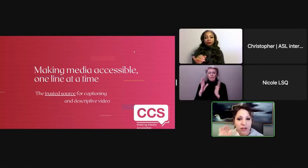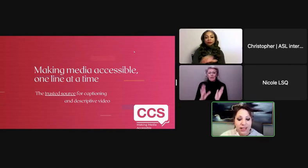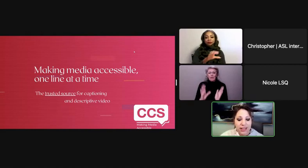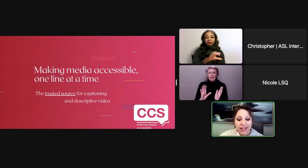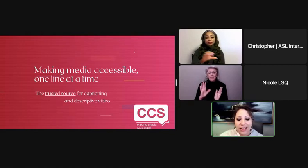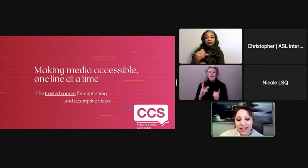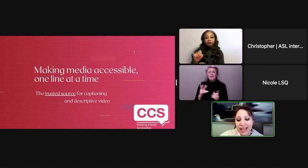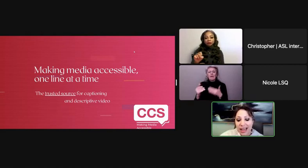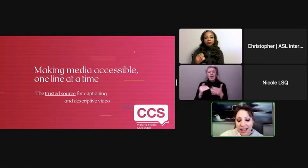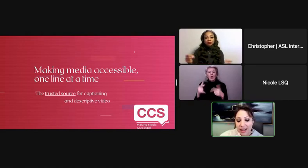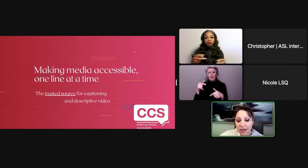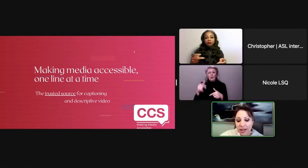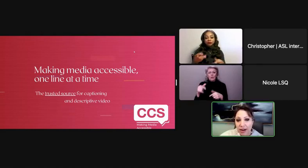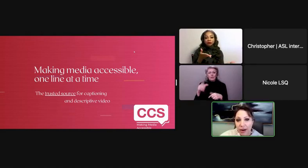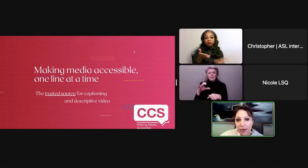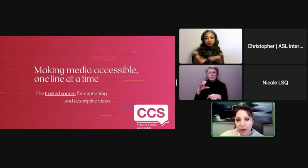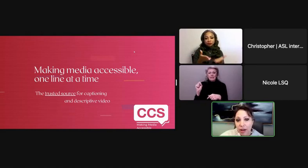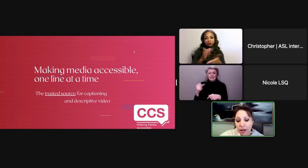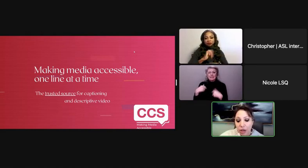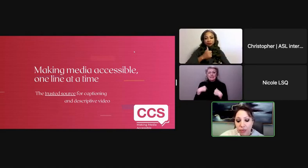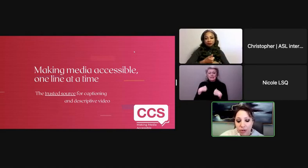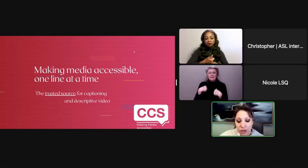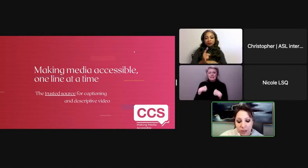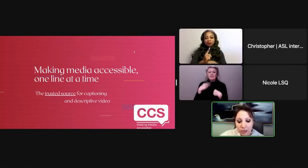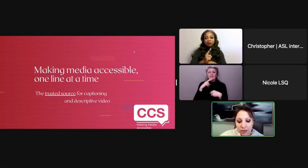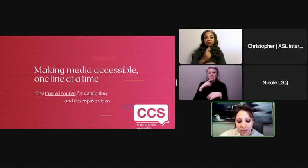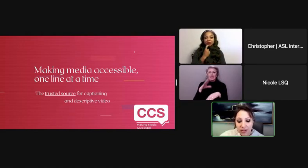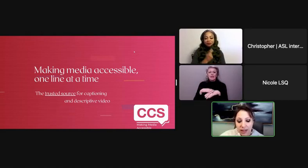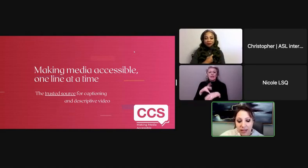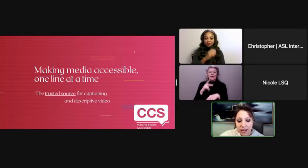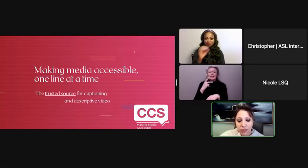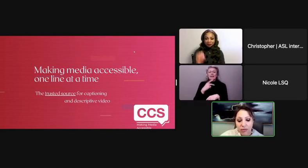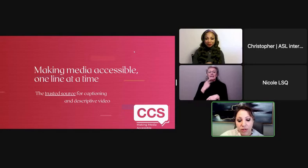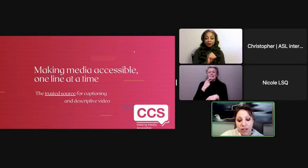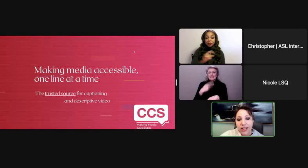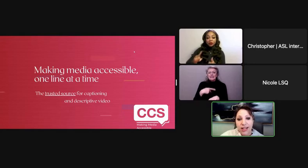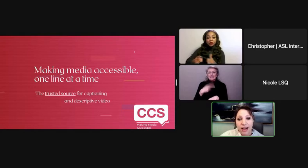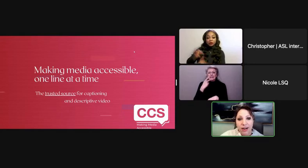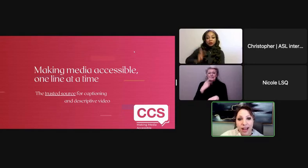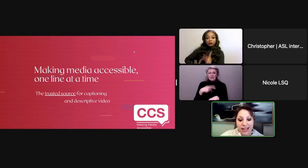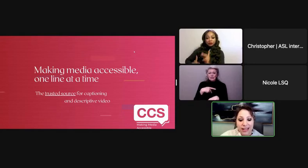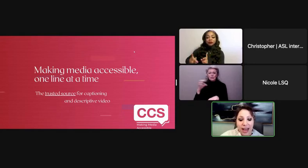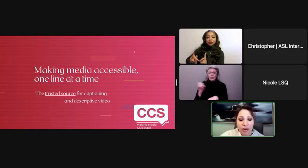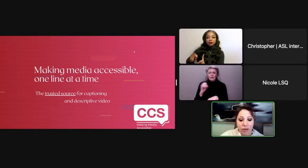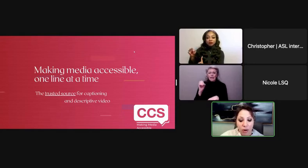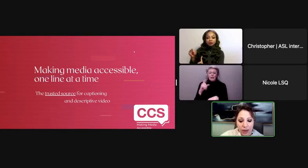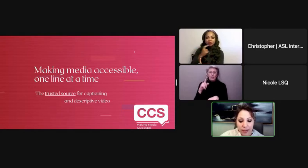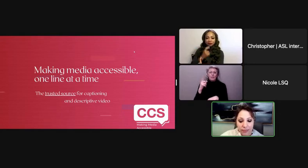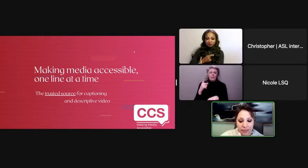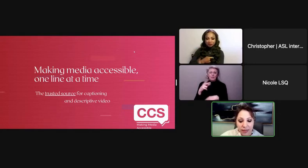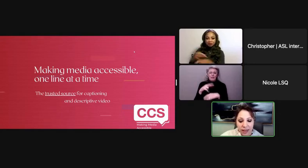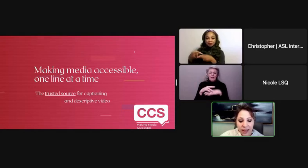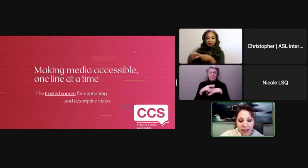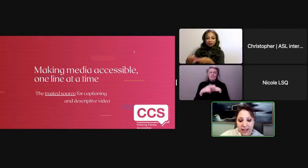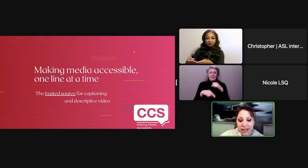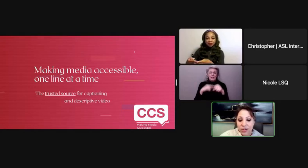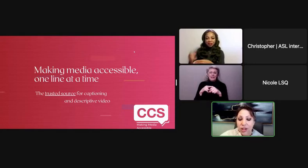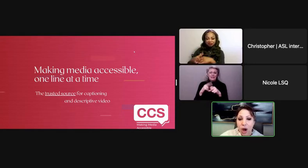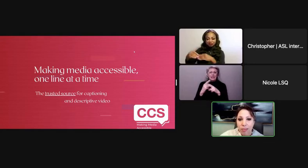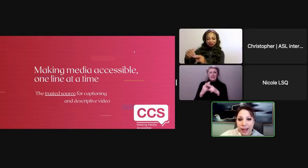lieu où se trouve CCS se retrouvent à Kingston, en Ontario. Les premières nations de Kingston nomenent cette